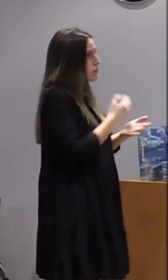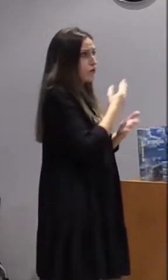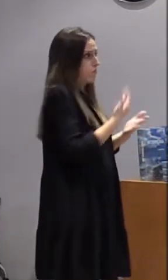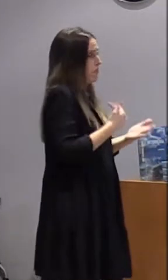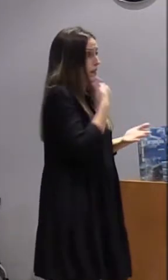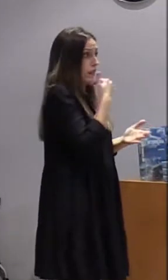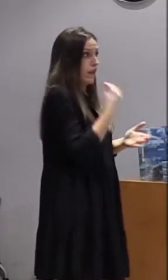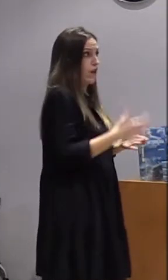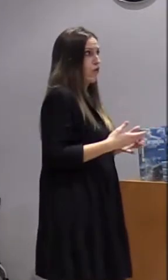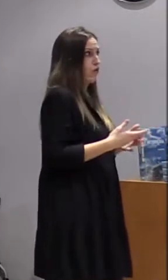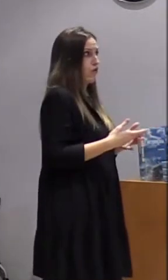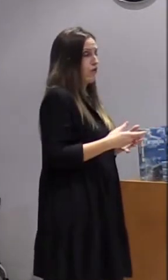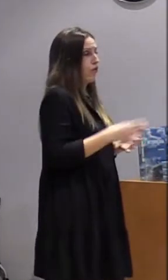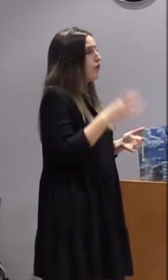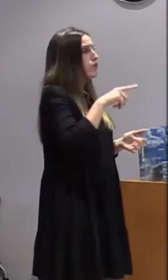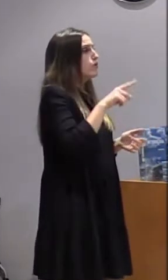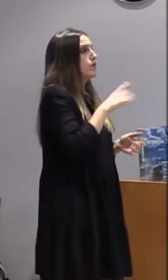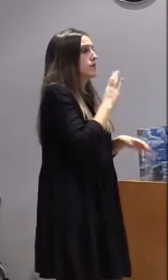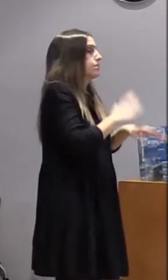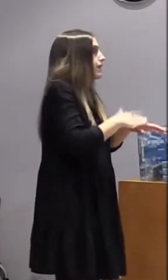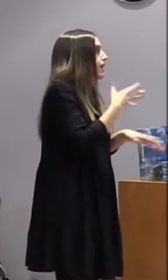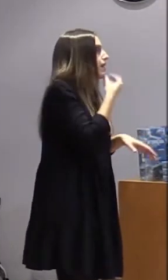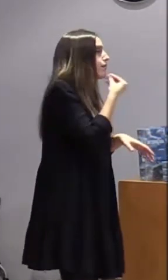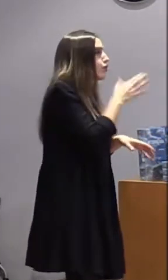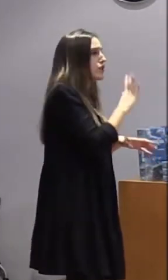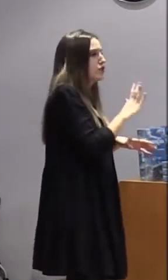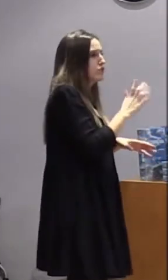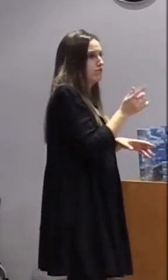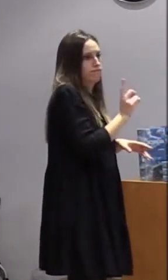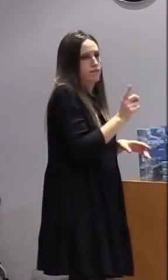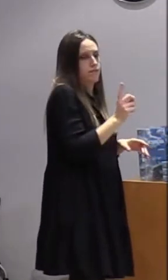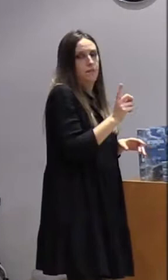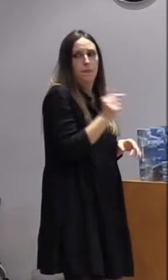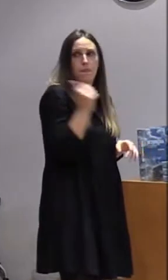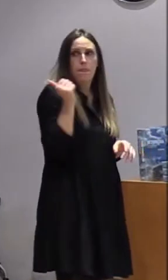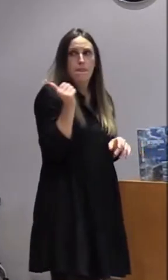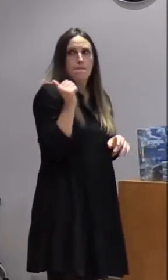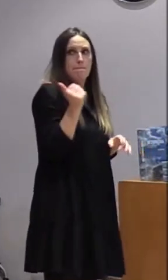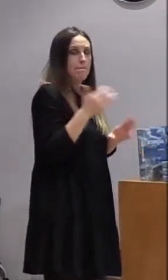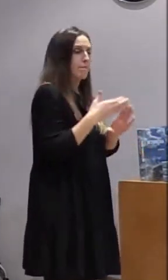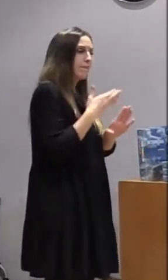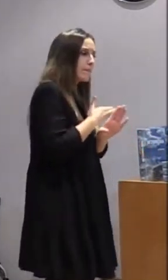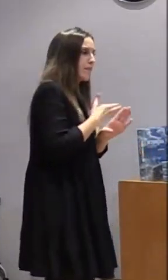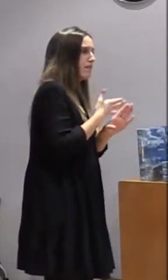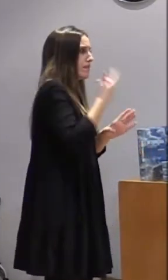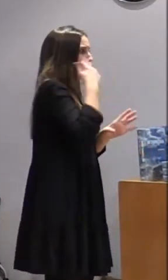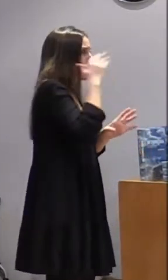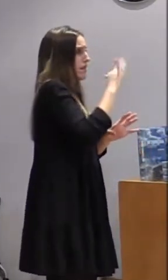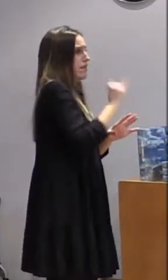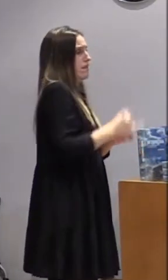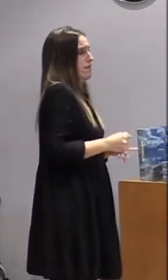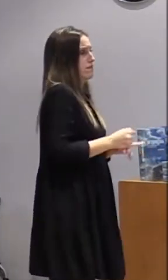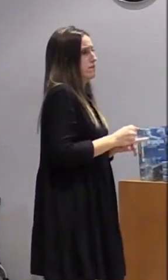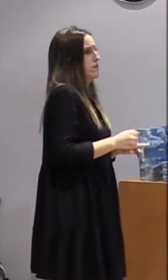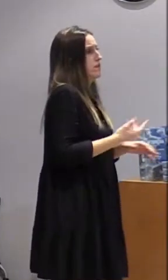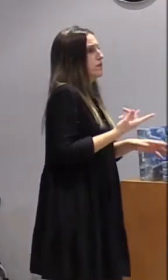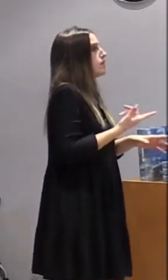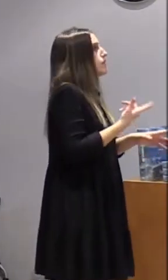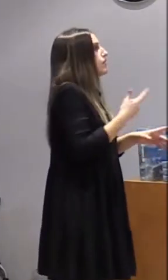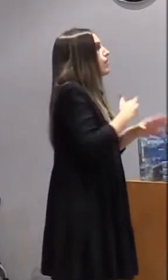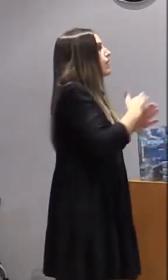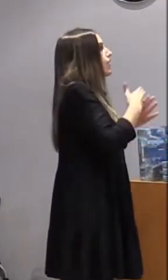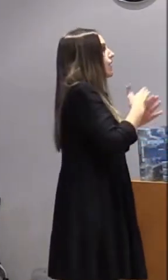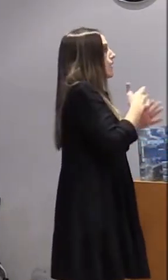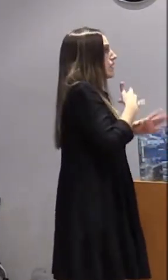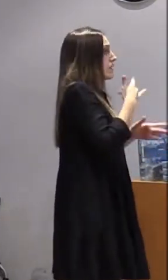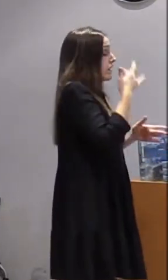algo, no lo hace solo para que quede bien el cuadro, sino que él previamente ha tenido una experiencia a nivel sensorial,